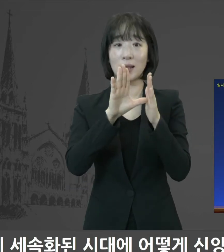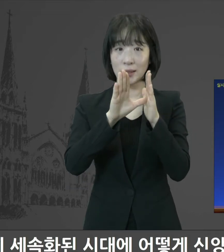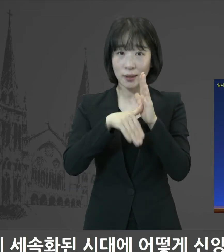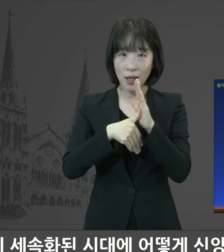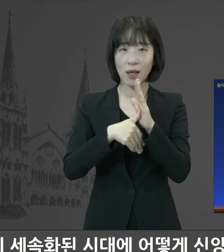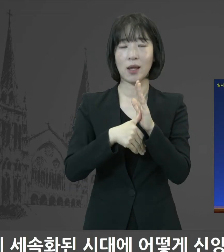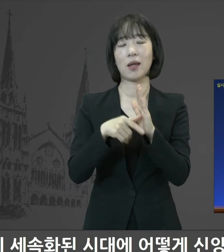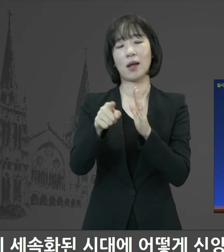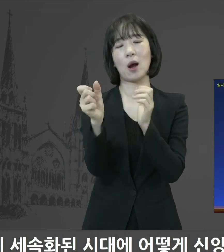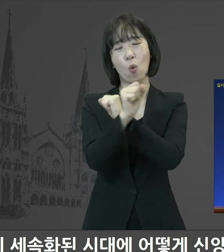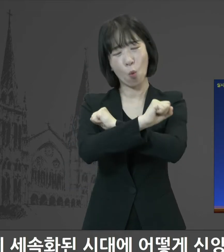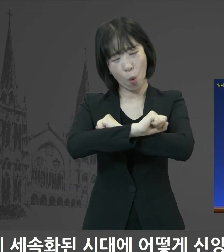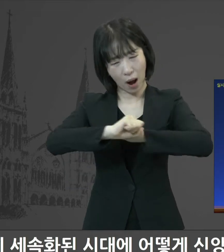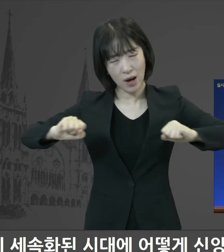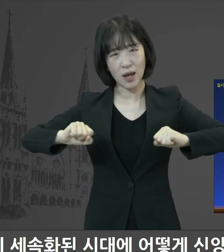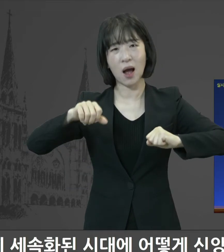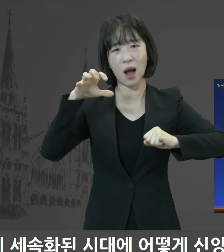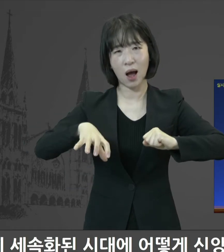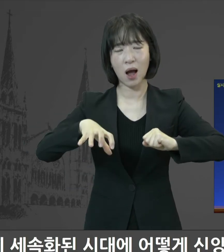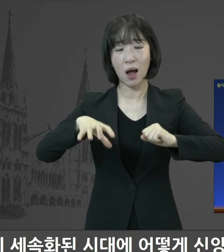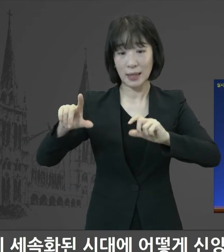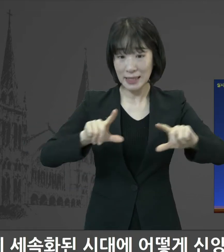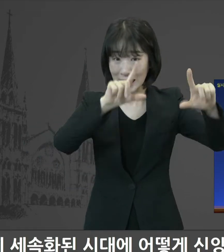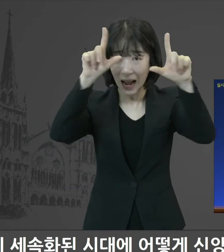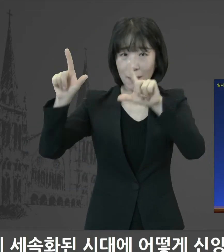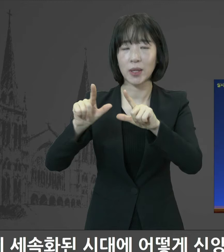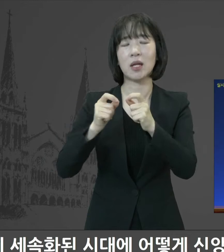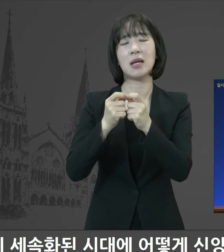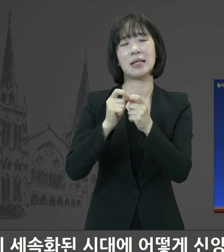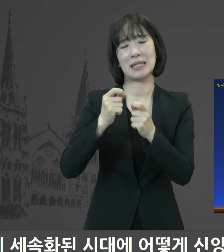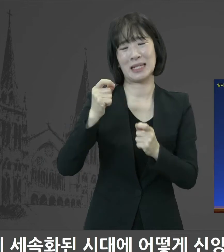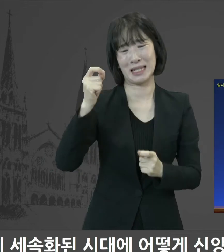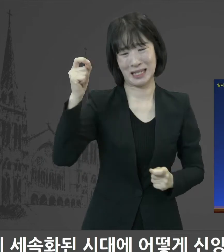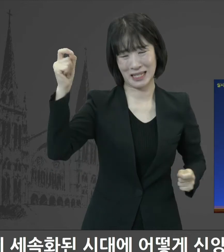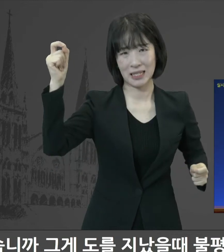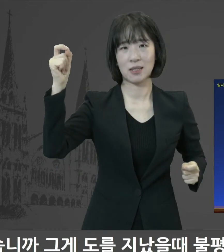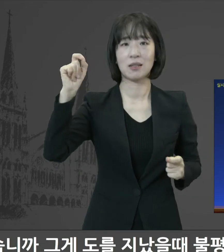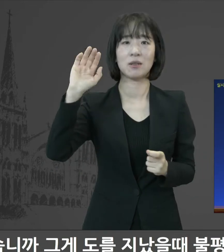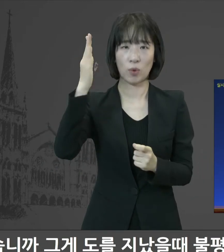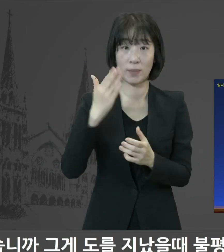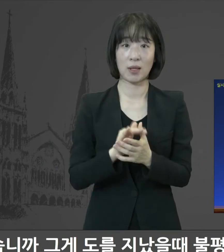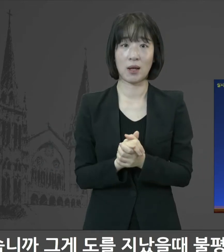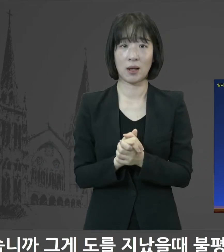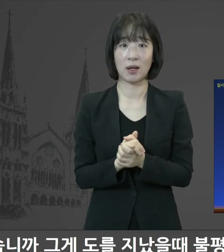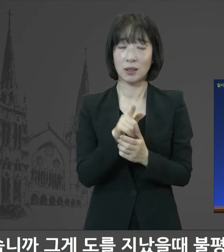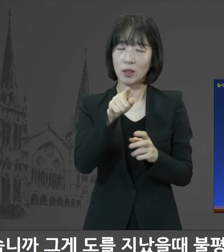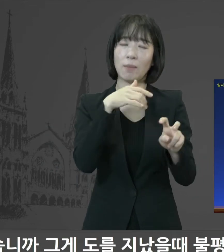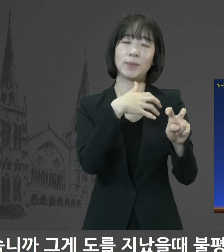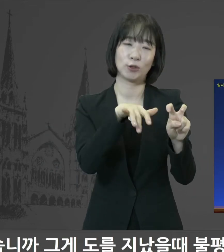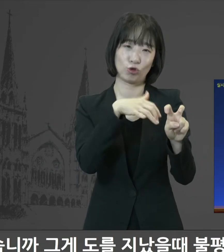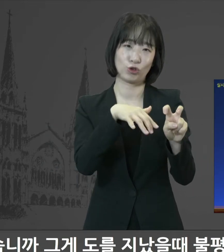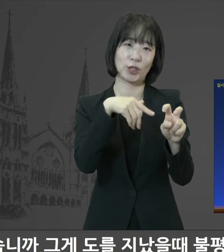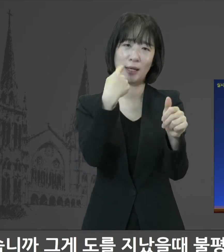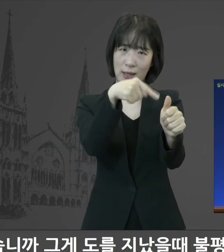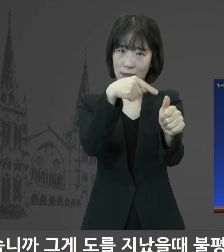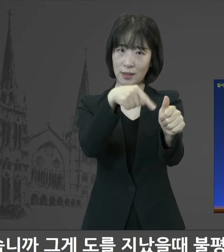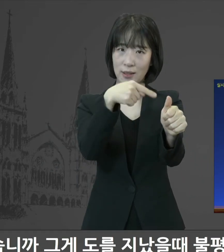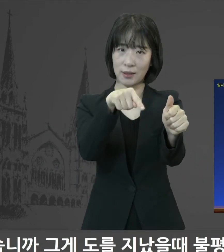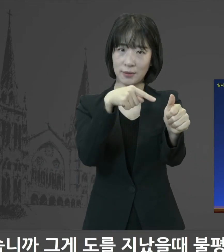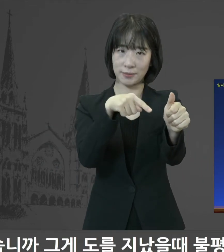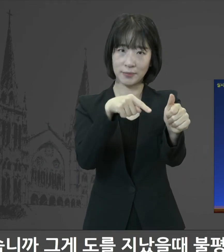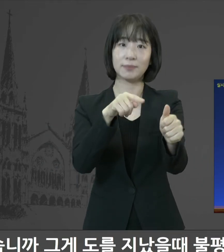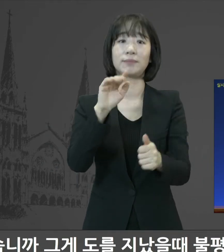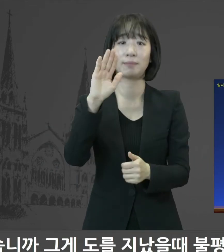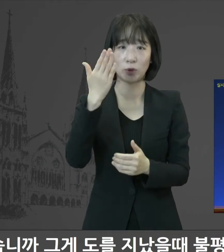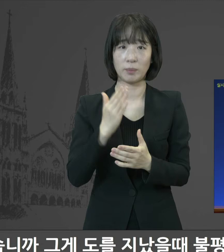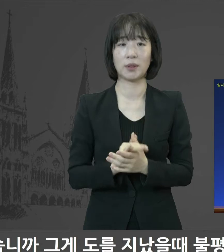때문에 광야의 생활이 길어질 수 있다. 이것이 민수기의 가르침이라는 거죠. 자, 여러분, 한 번